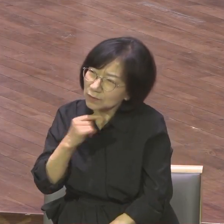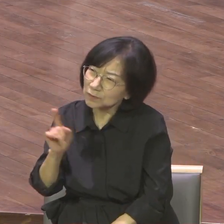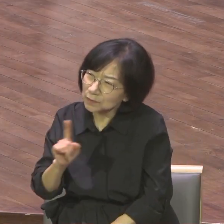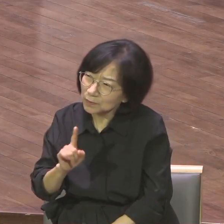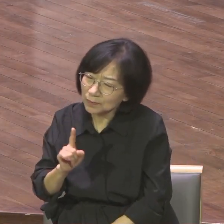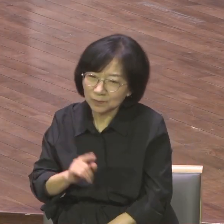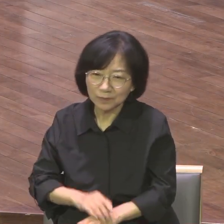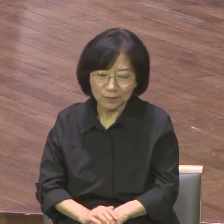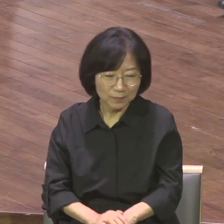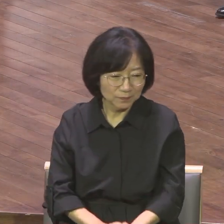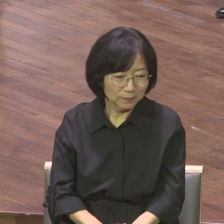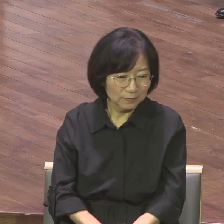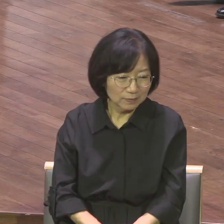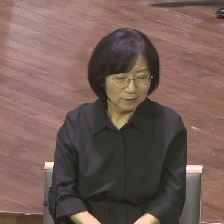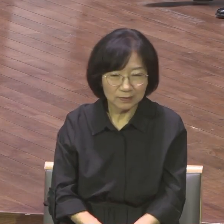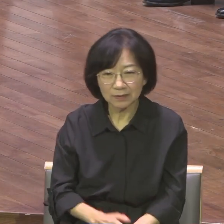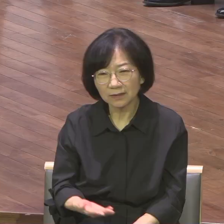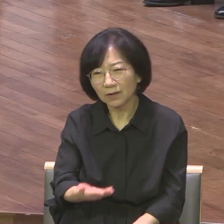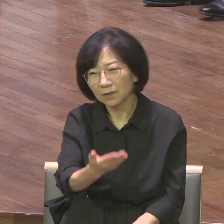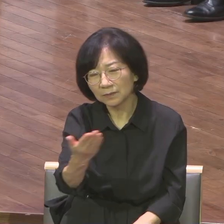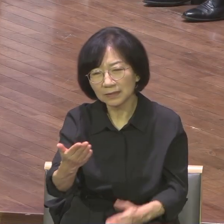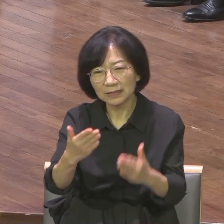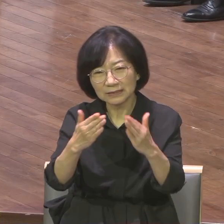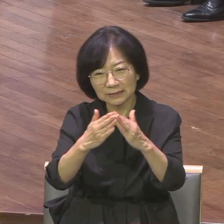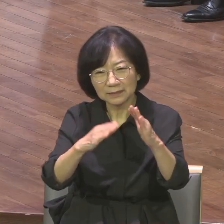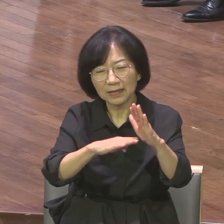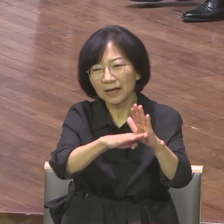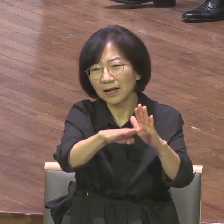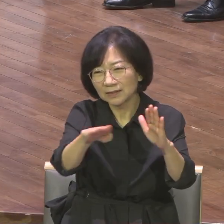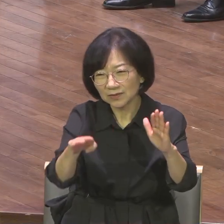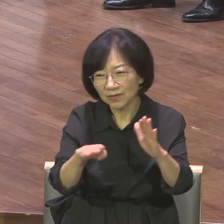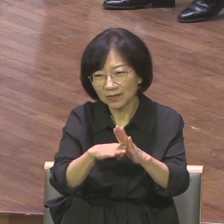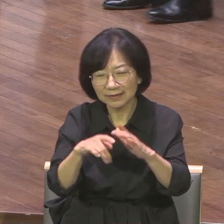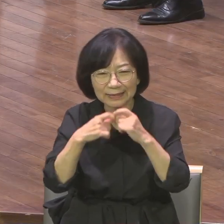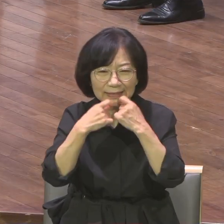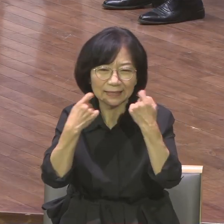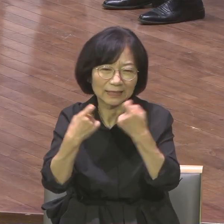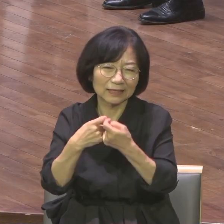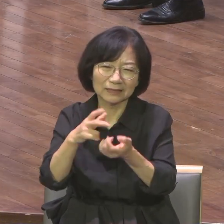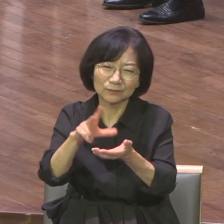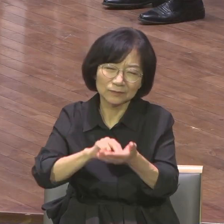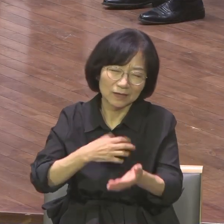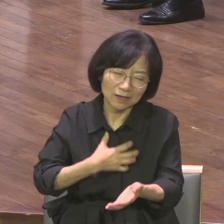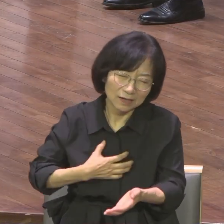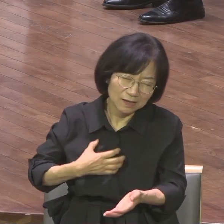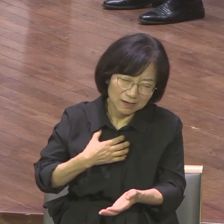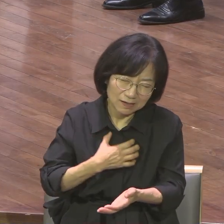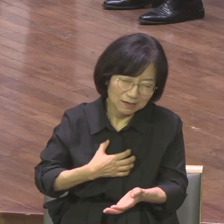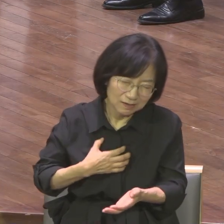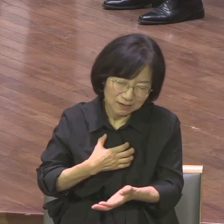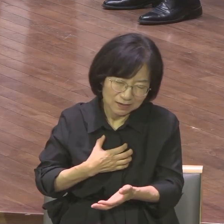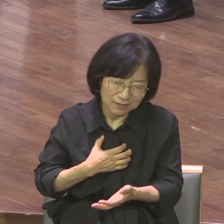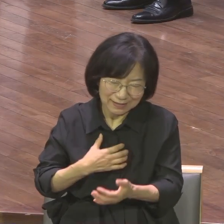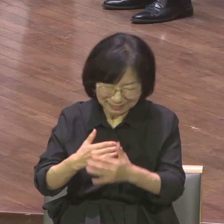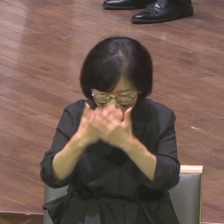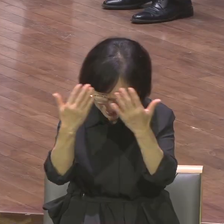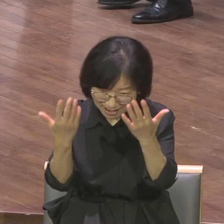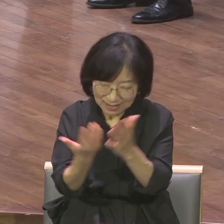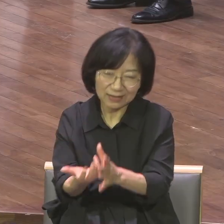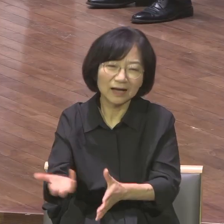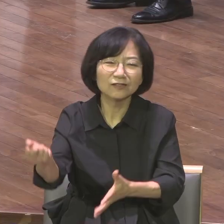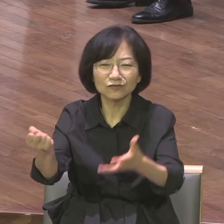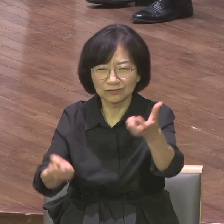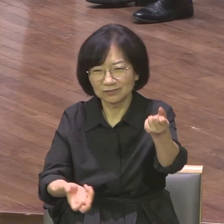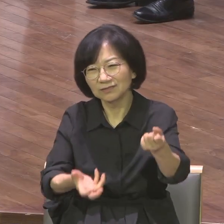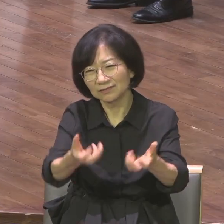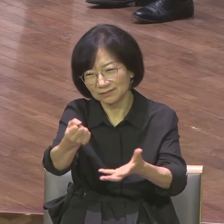지금 일단 가정의 개인의 문제, 고민, 걱정, 염려, 불안, 조조 없는 사람 어디 있어요? 다